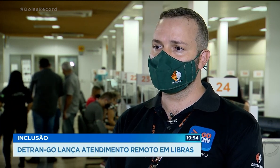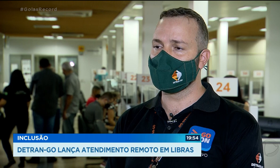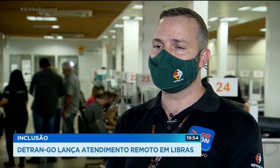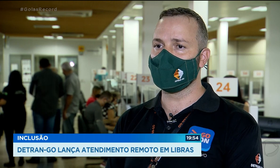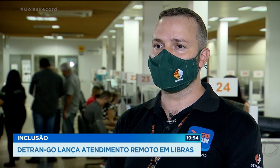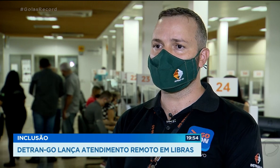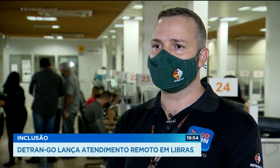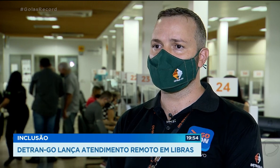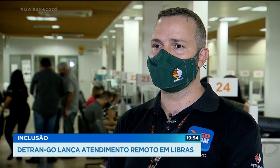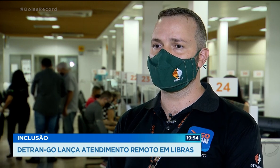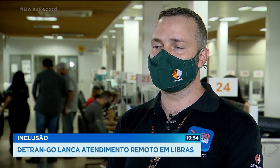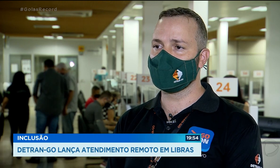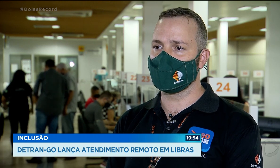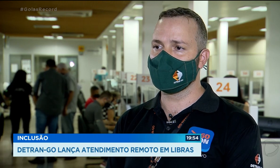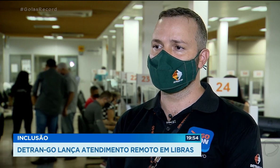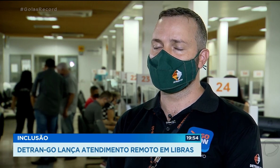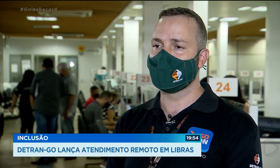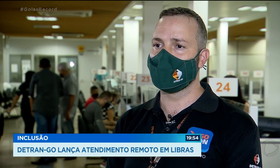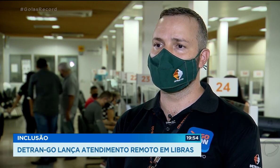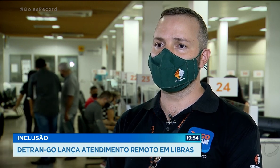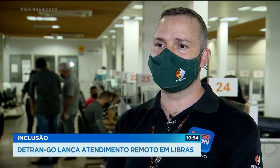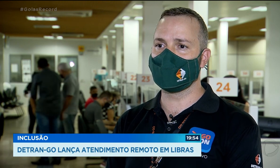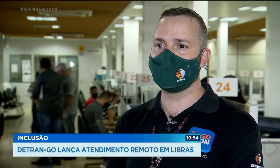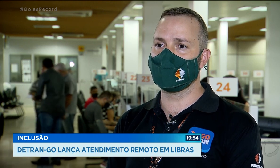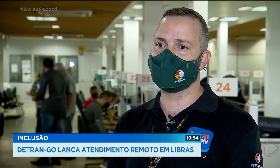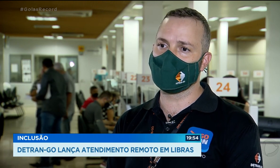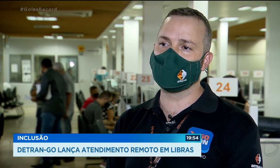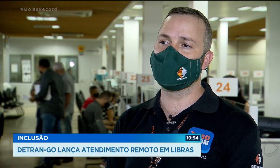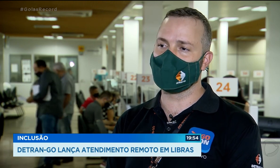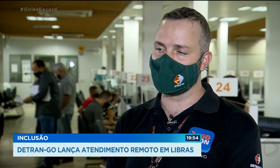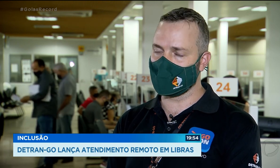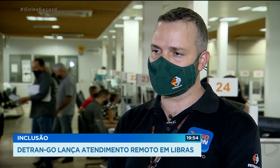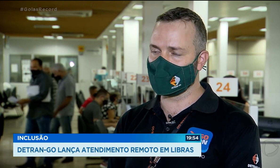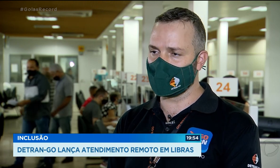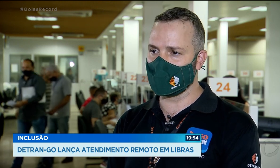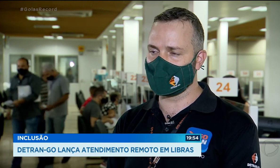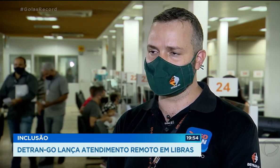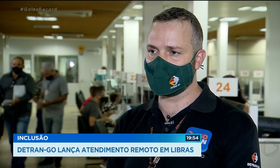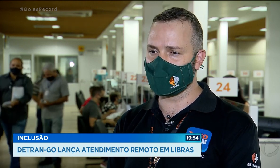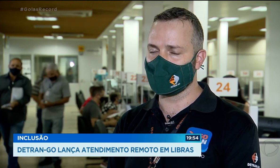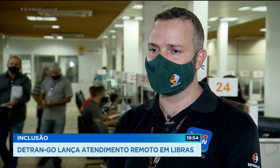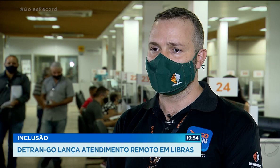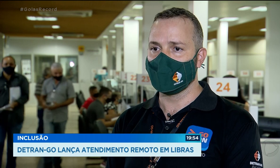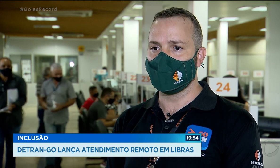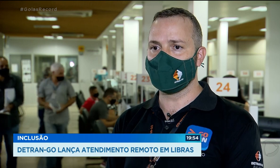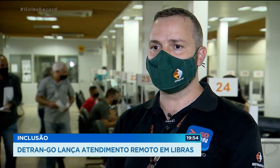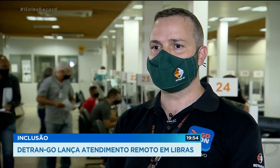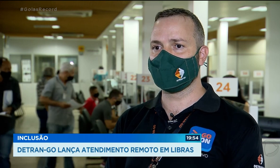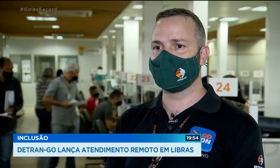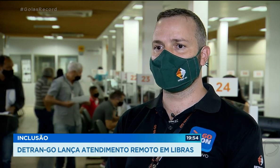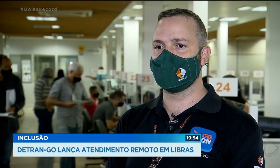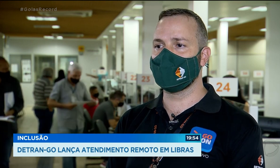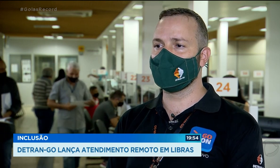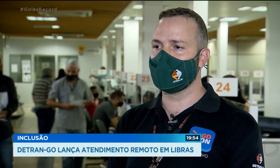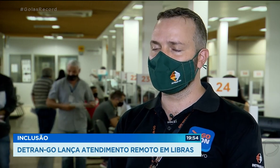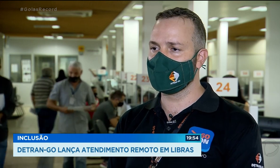para entrar em contato com o DETRAN, e a partir de então obter a informação que ele necessitava. Então ele passava a ser dependente